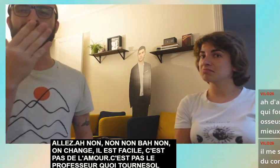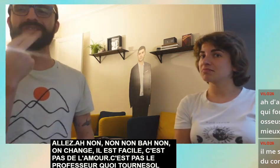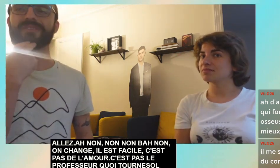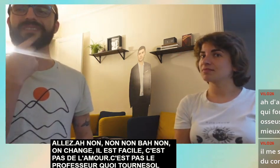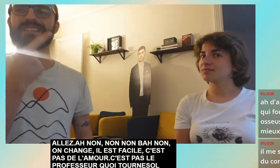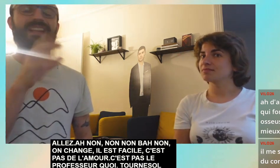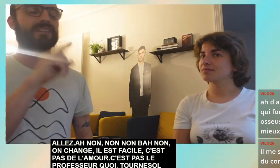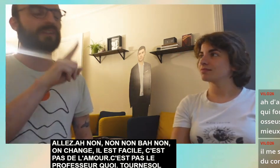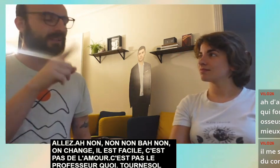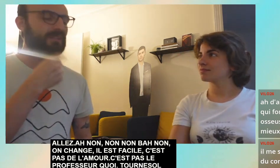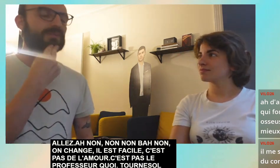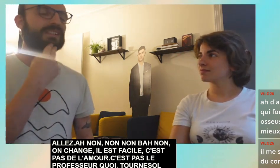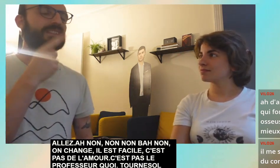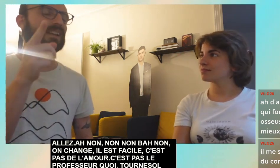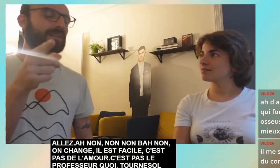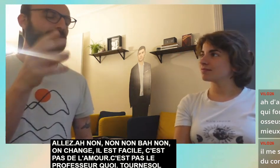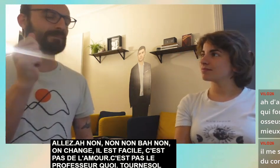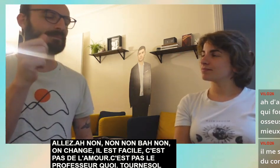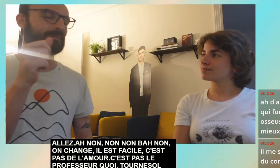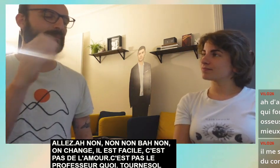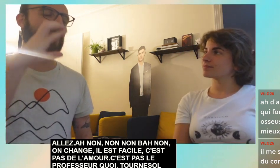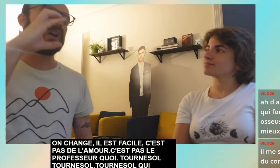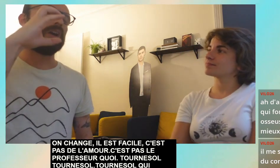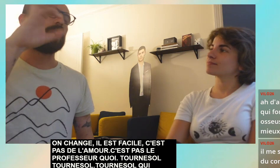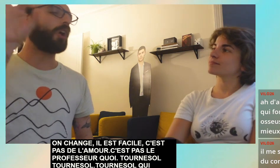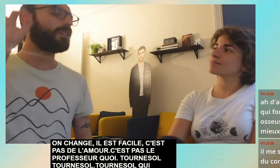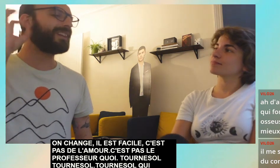Tournesol qui utilise ça. Non, il utilise un cornet